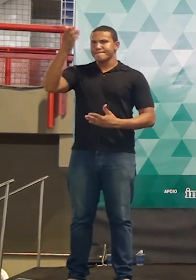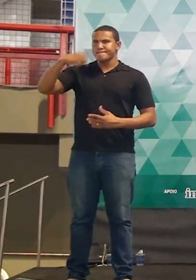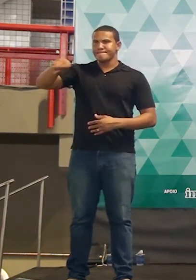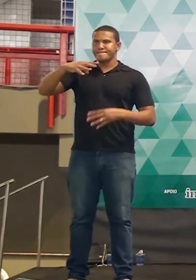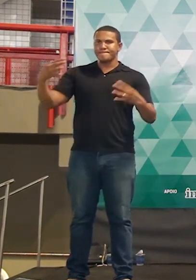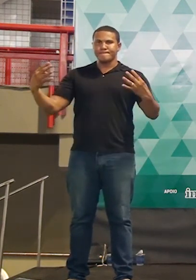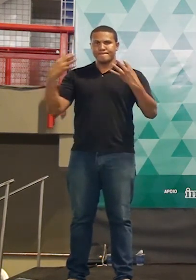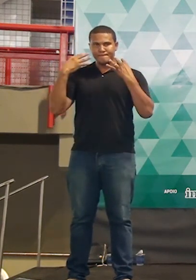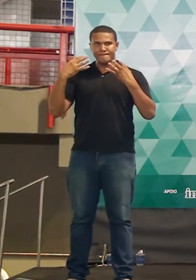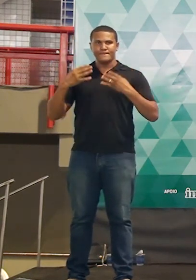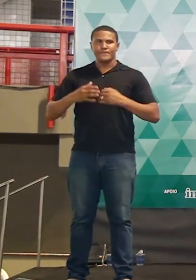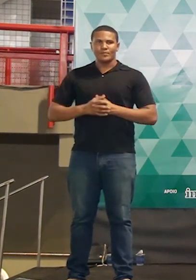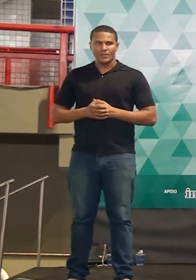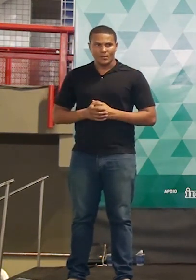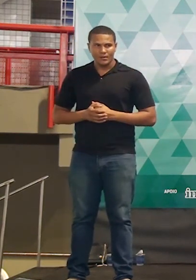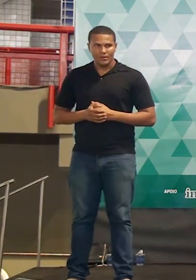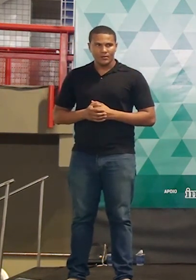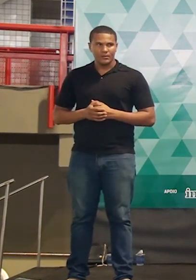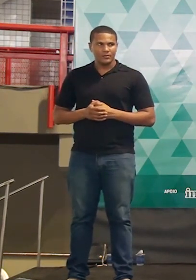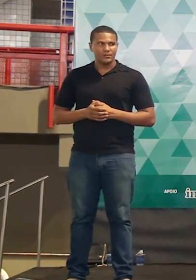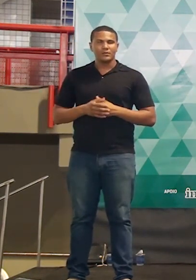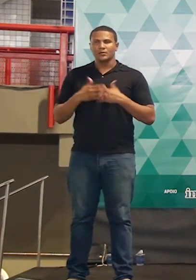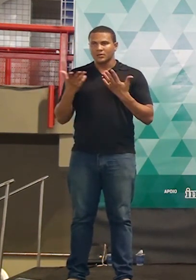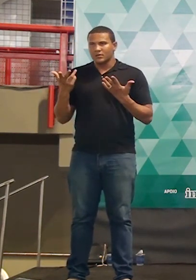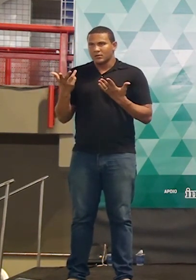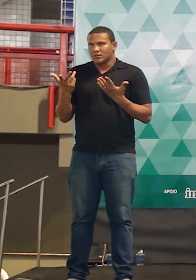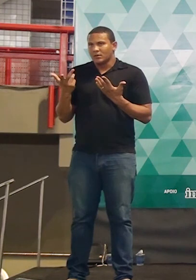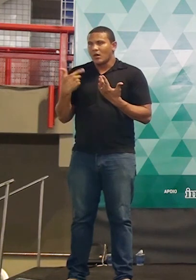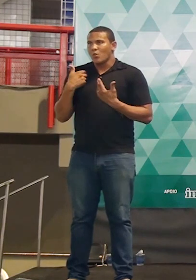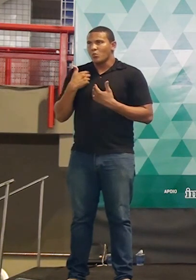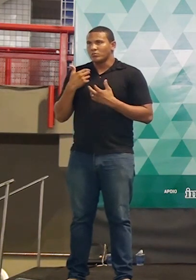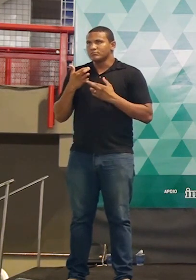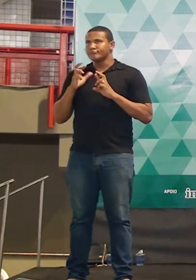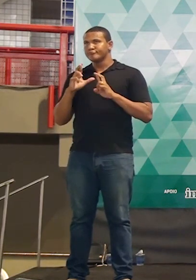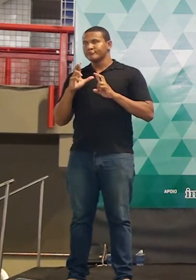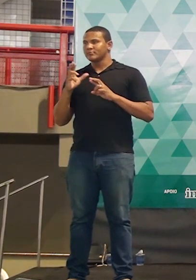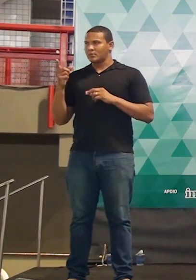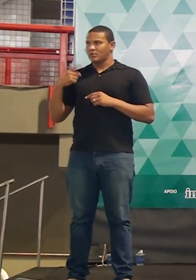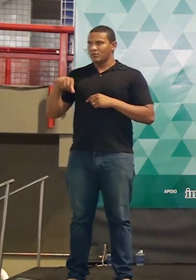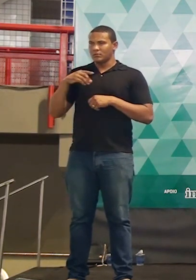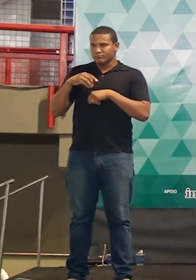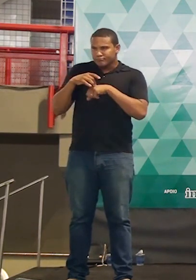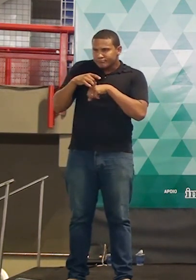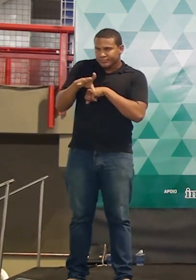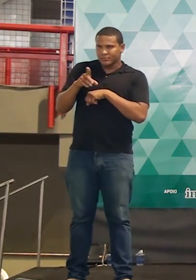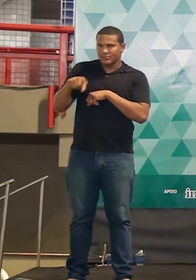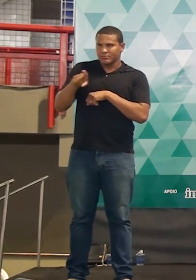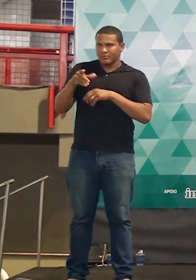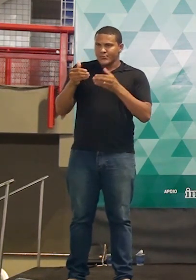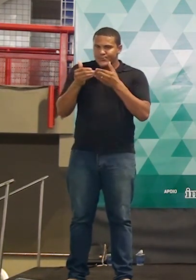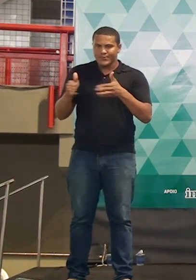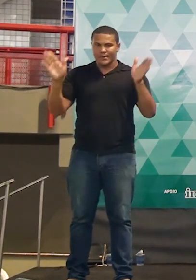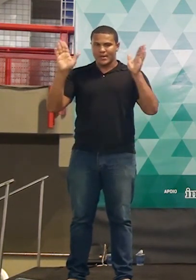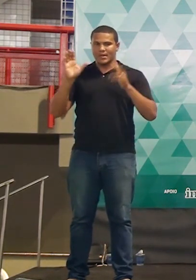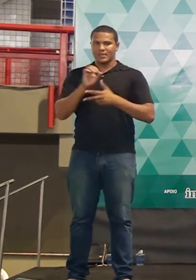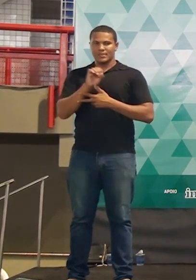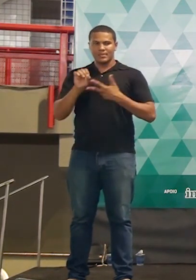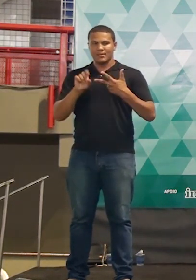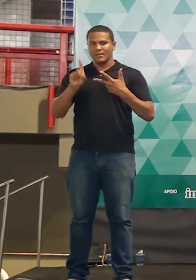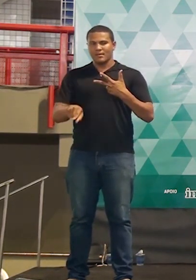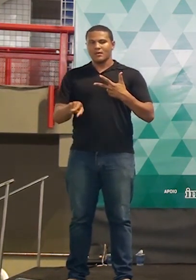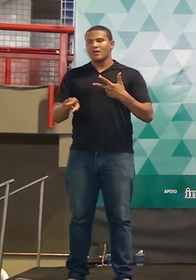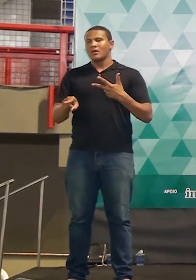vocês e espero ter contribuído nessa aula inaugural do Enem. Eu espero